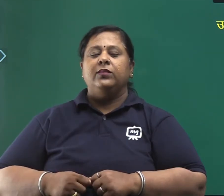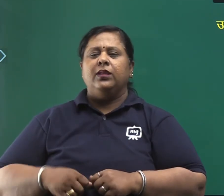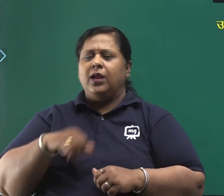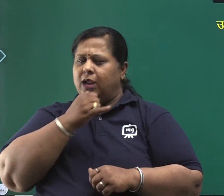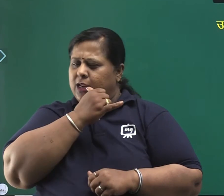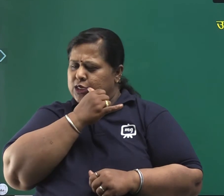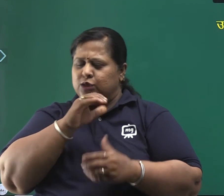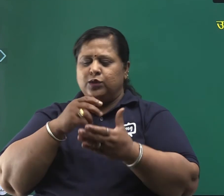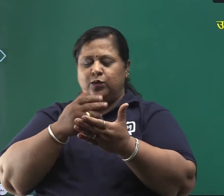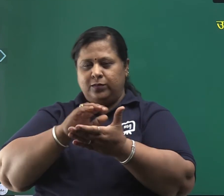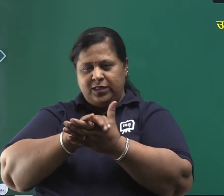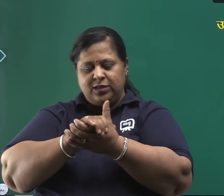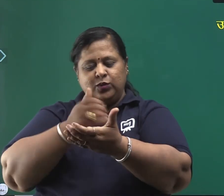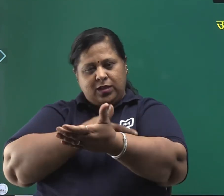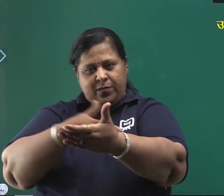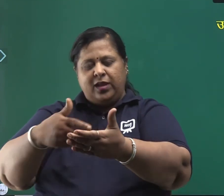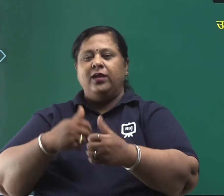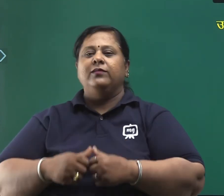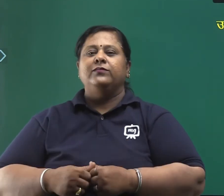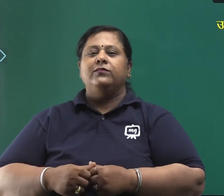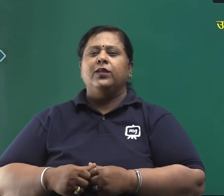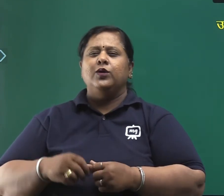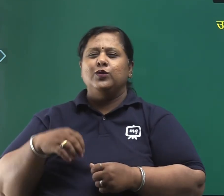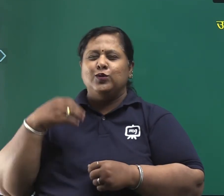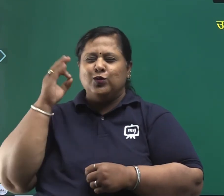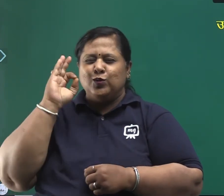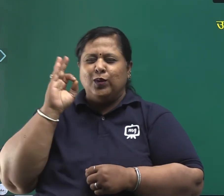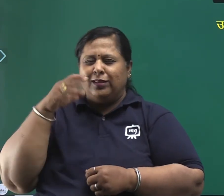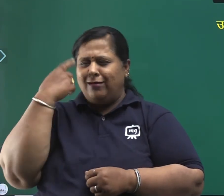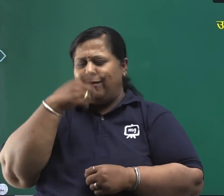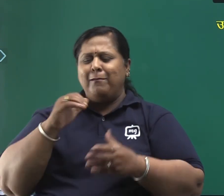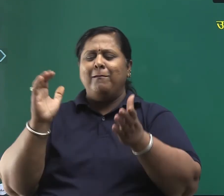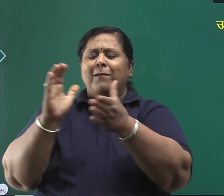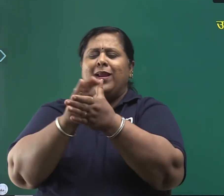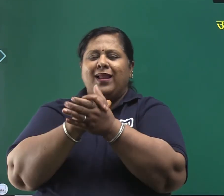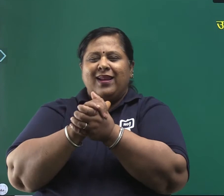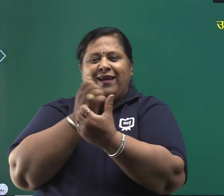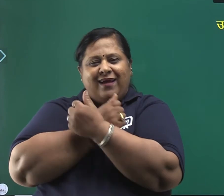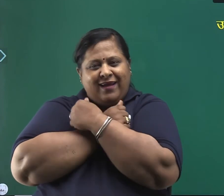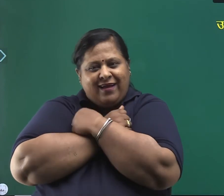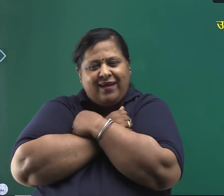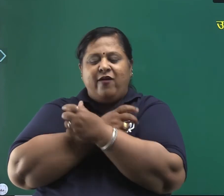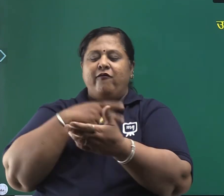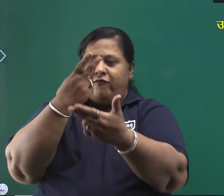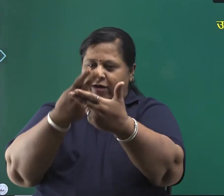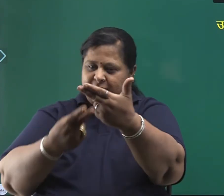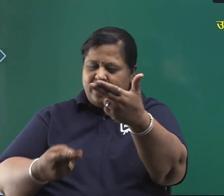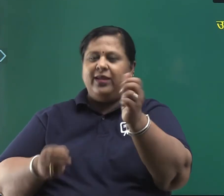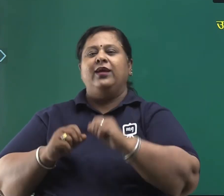कृष्ण सुदामा के सुंदर मिलन का वर्णन किया है।